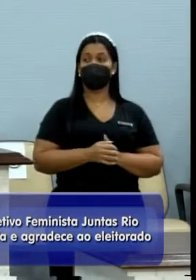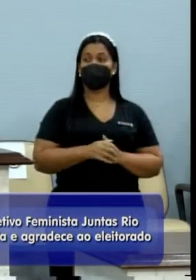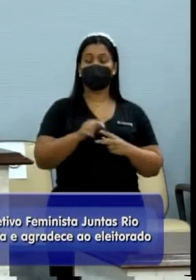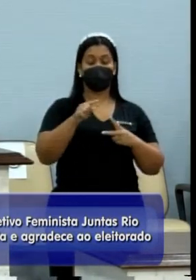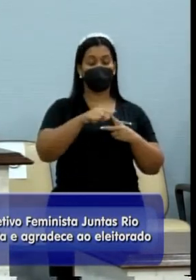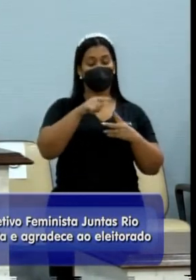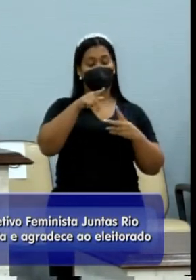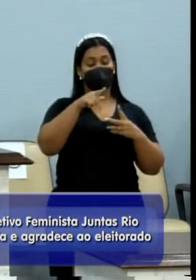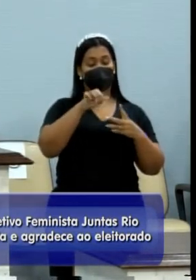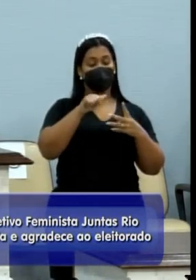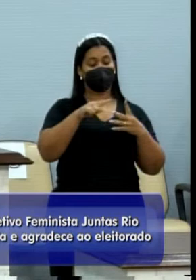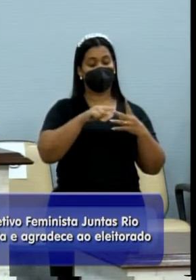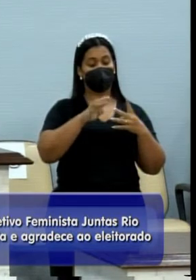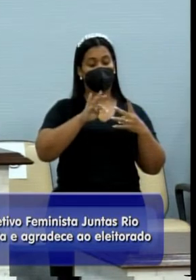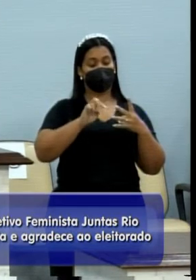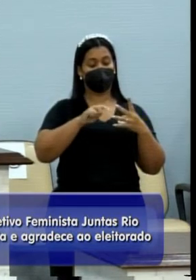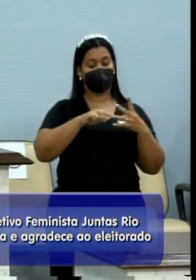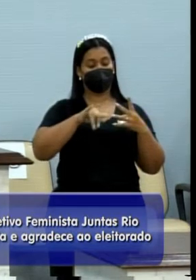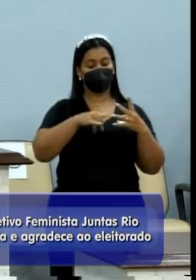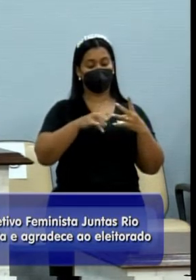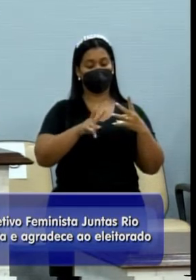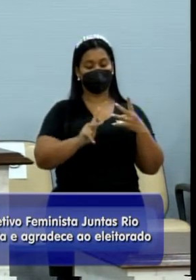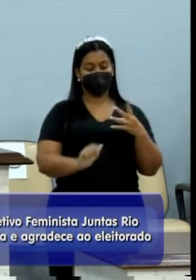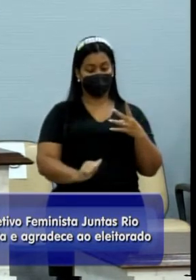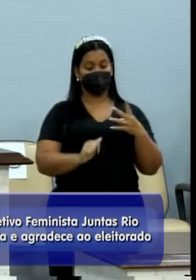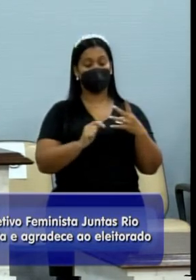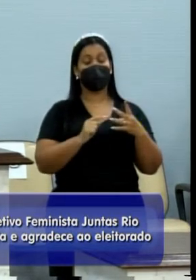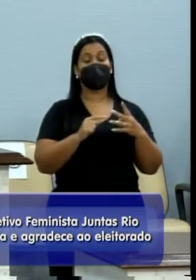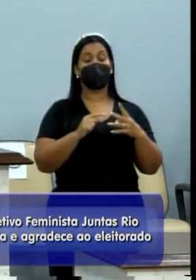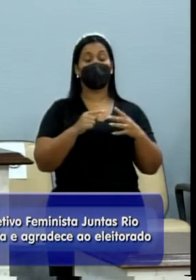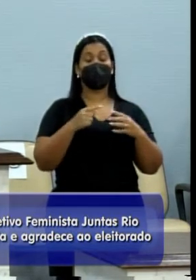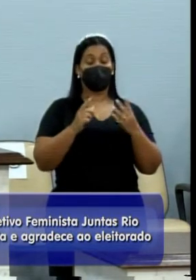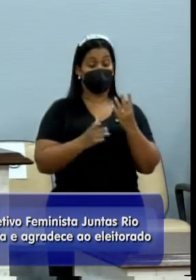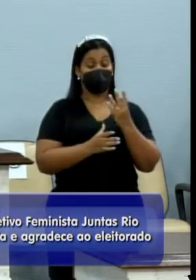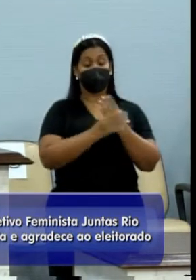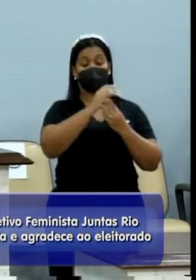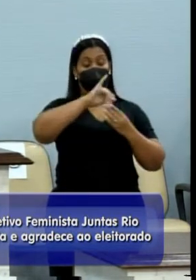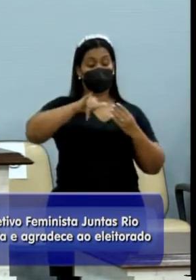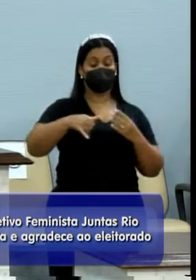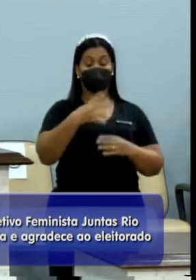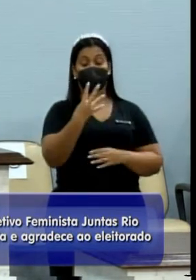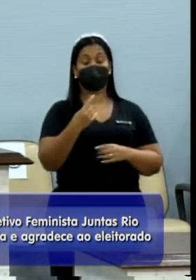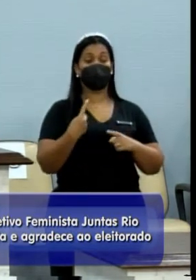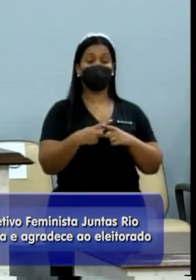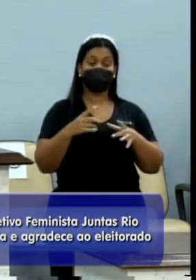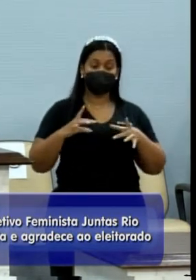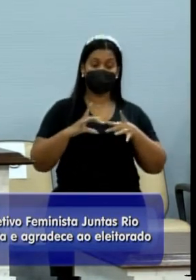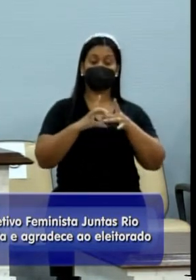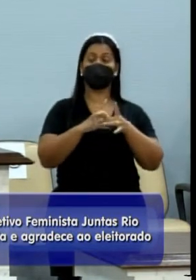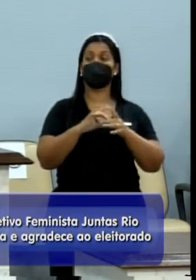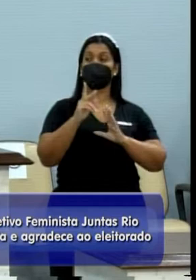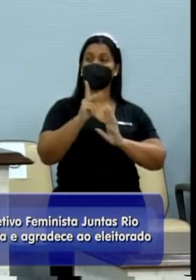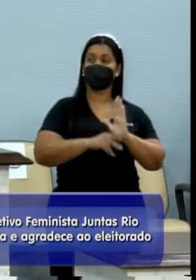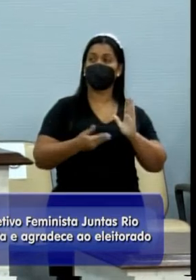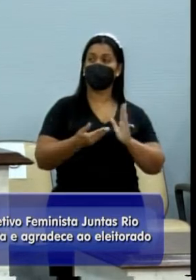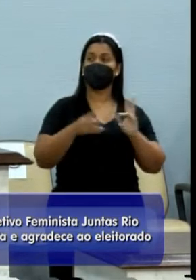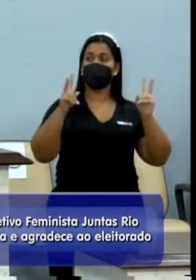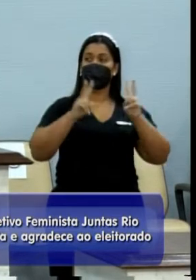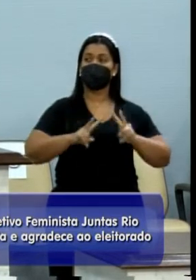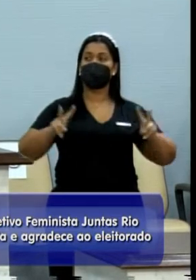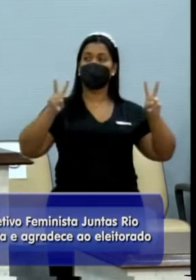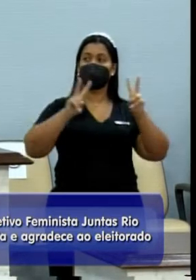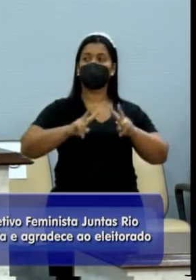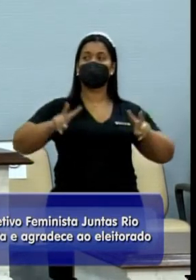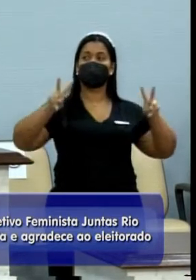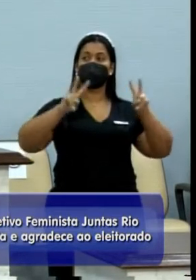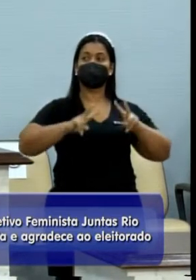Priscila, Bruna e Jéssica, por ter encampado esse projeto que visa tirar